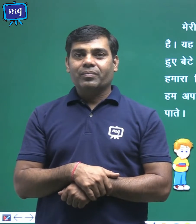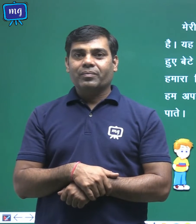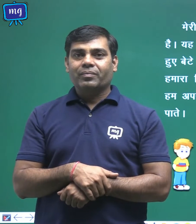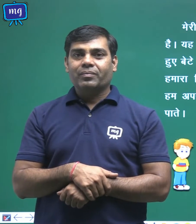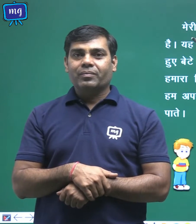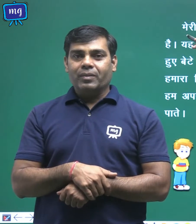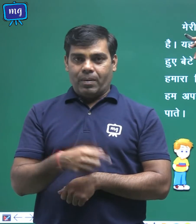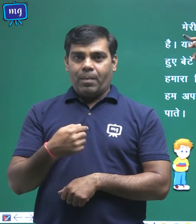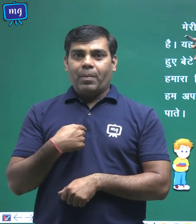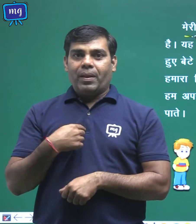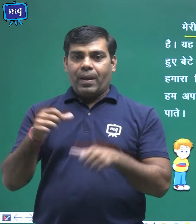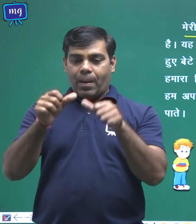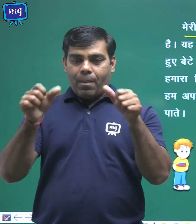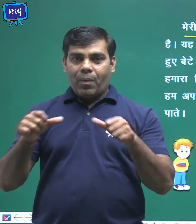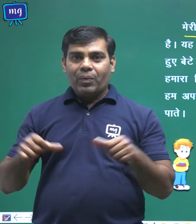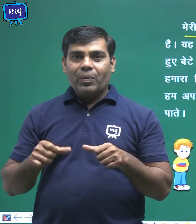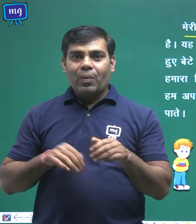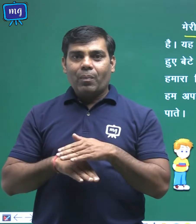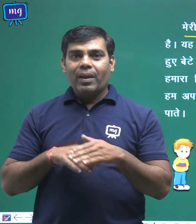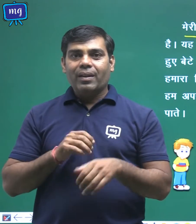मेरी मूर्तियों में